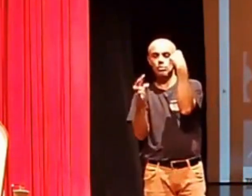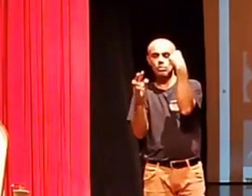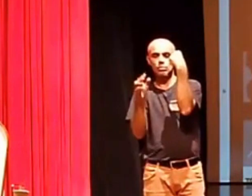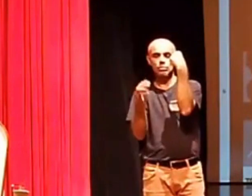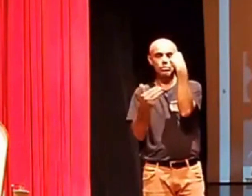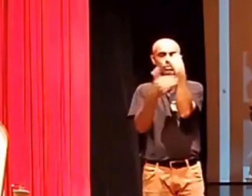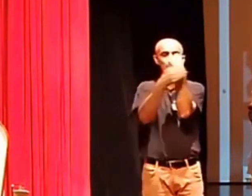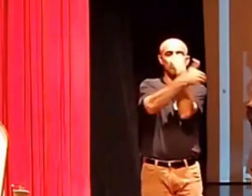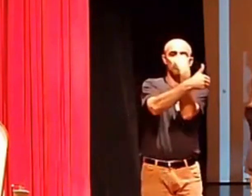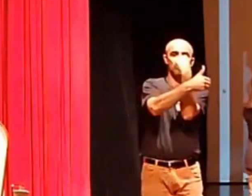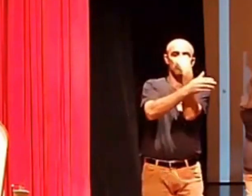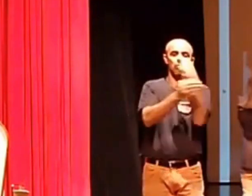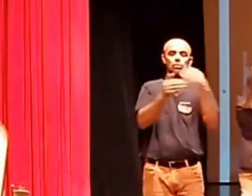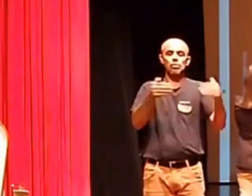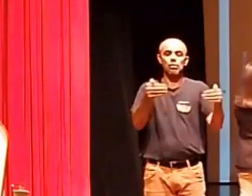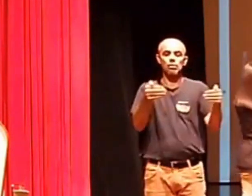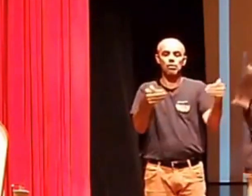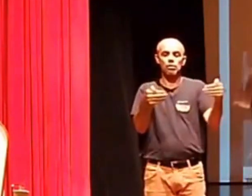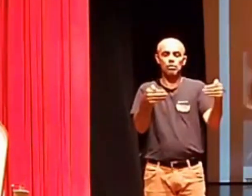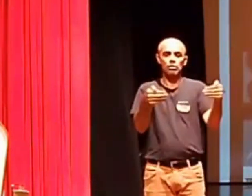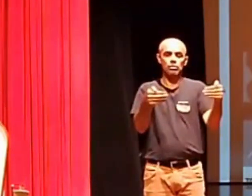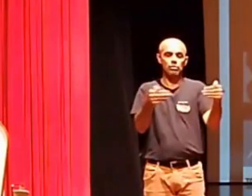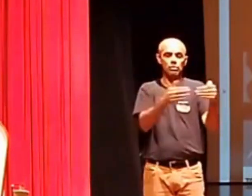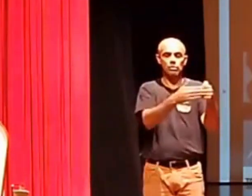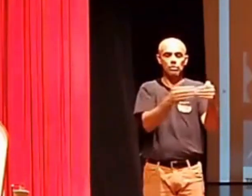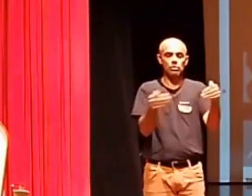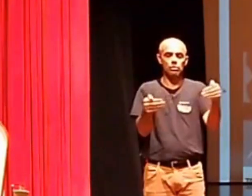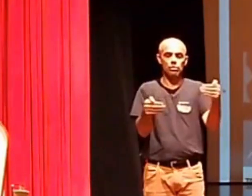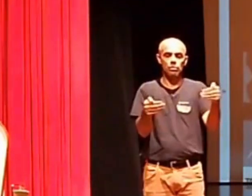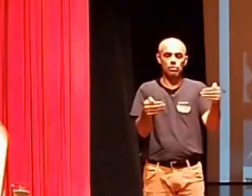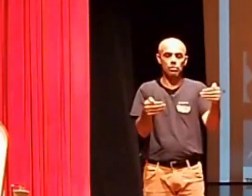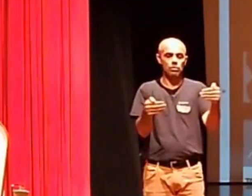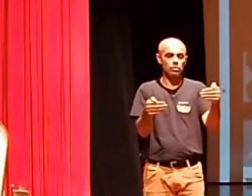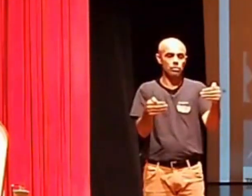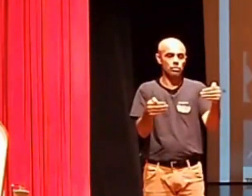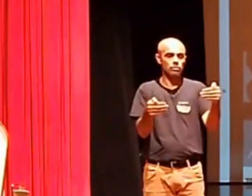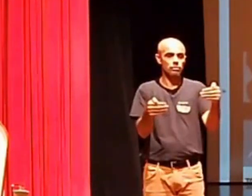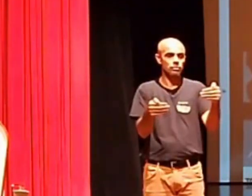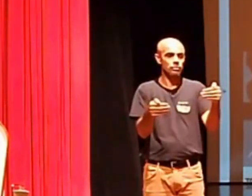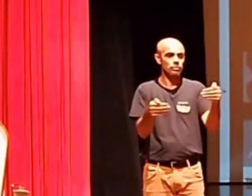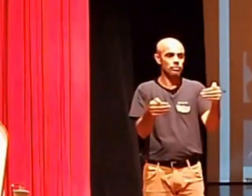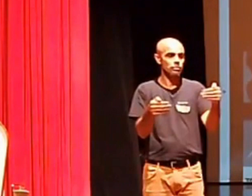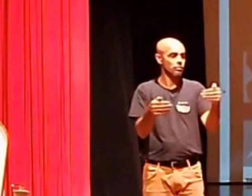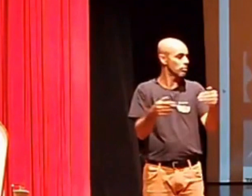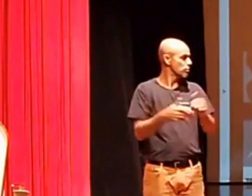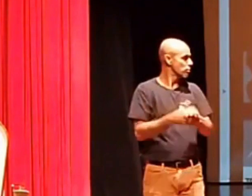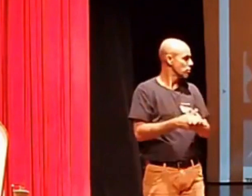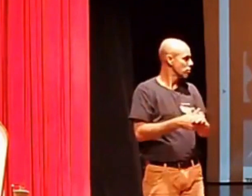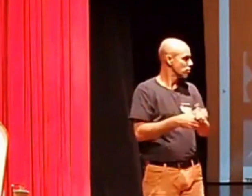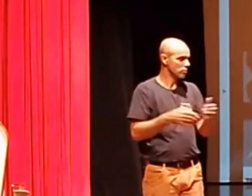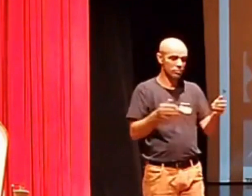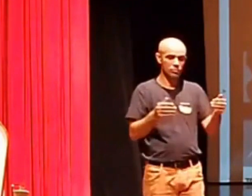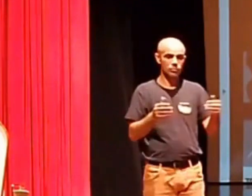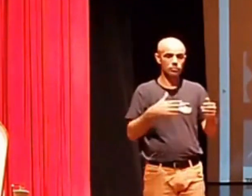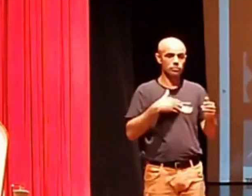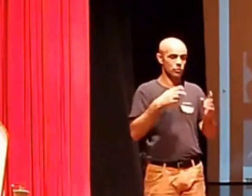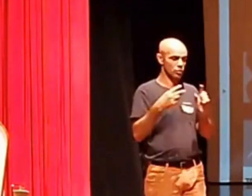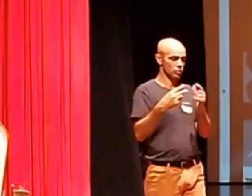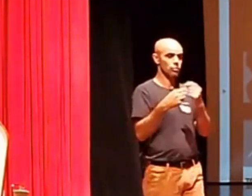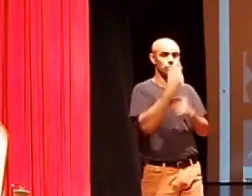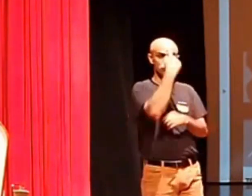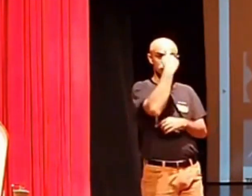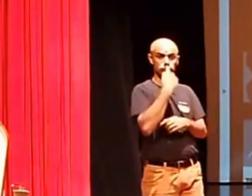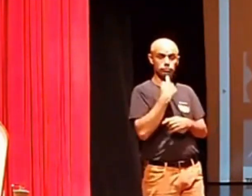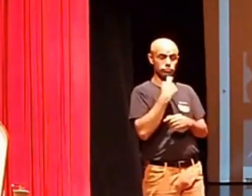visualiza a escápula, que é a pazinha, que é a rotação. Então é mais ou menos isso aqui, como se vocês estivessem vendo as costas do paciente